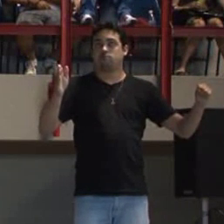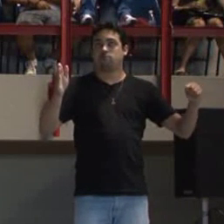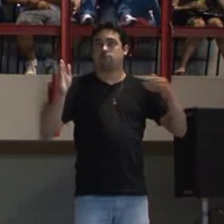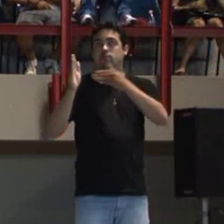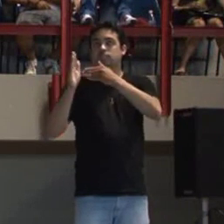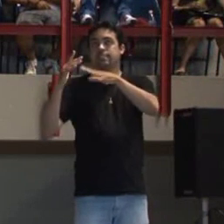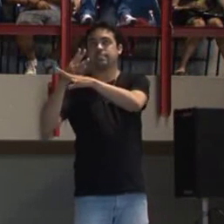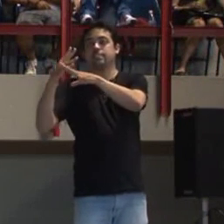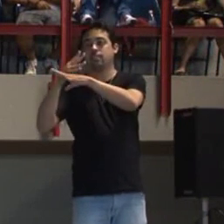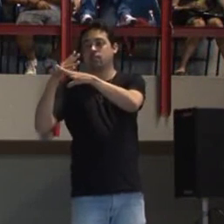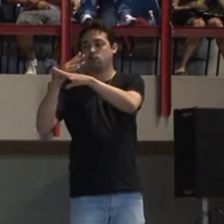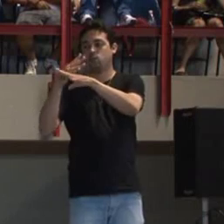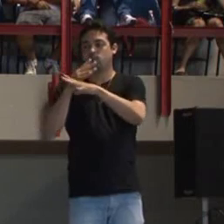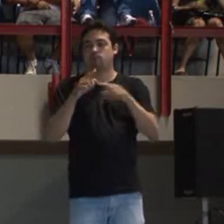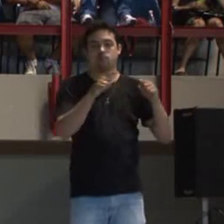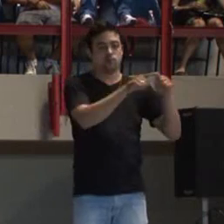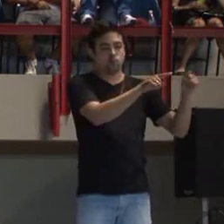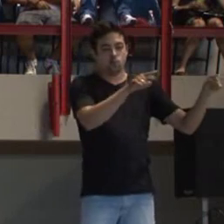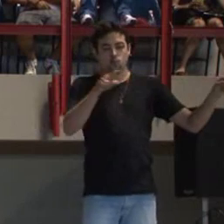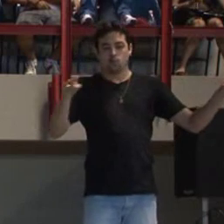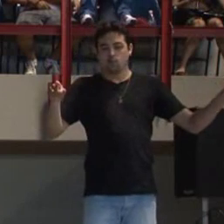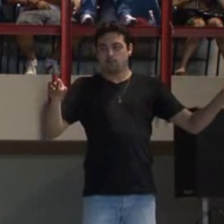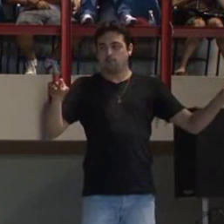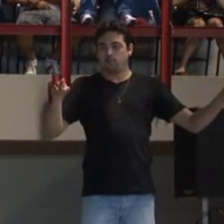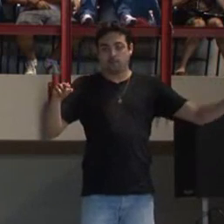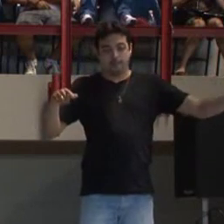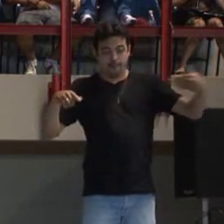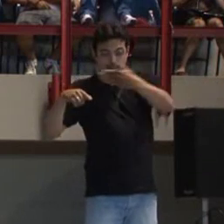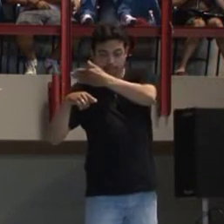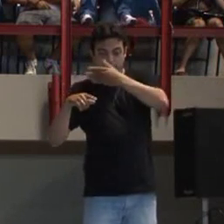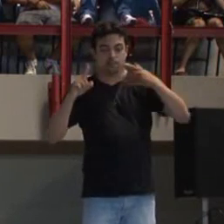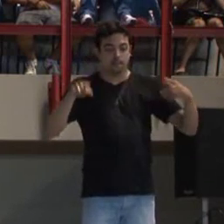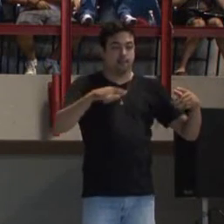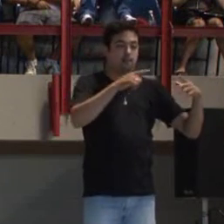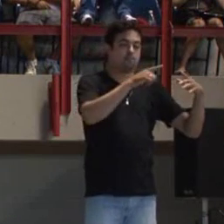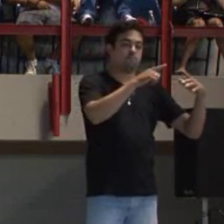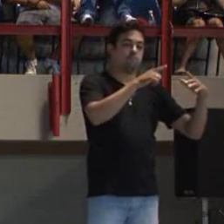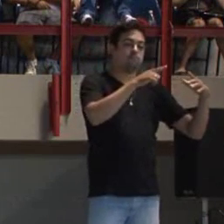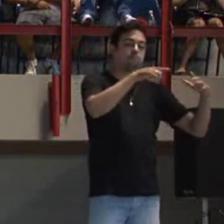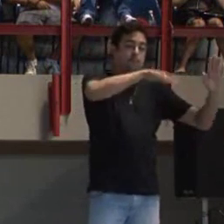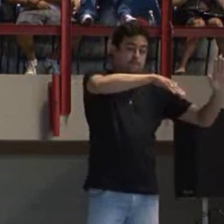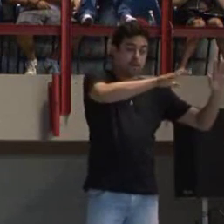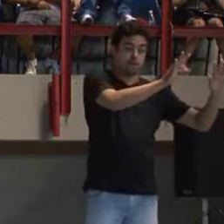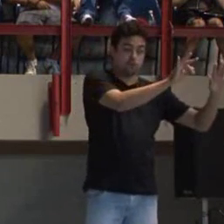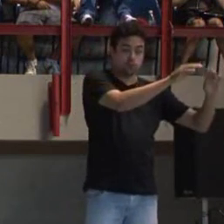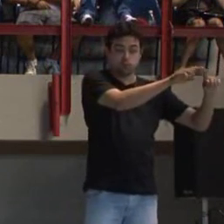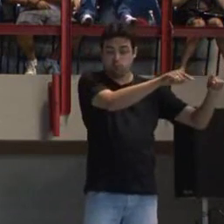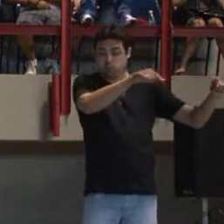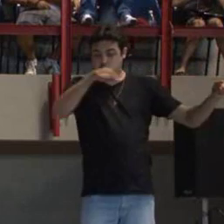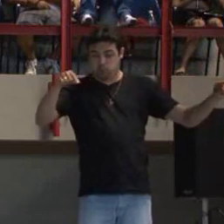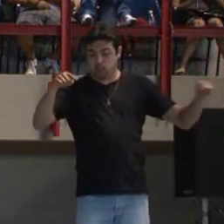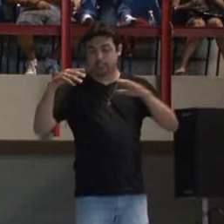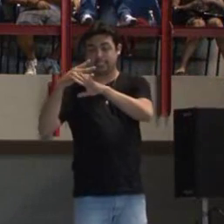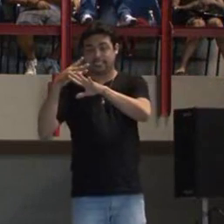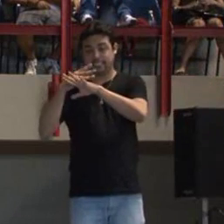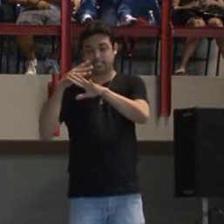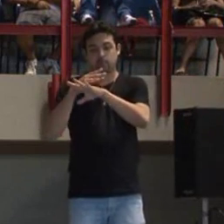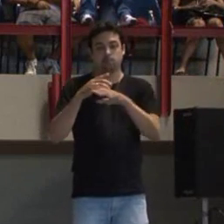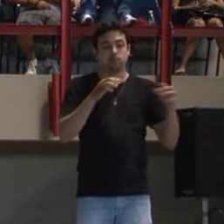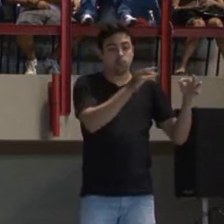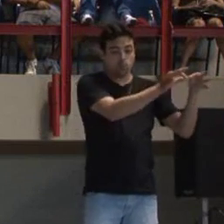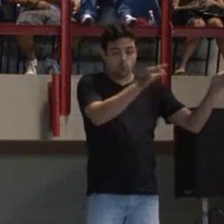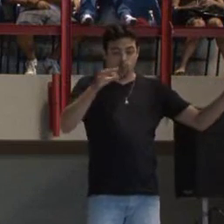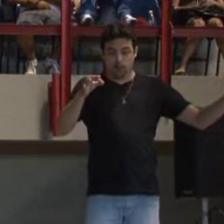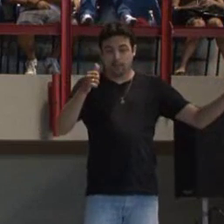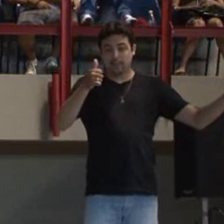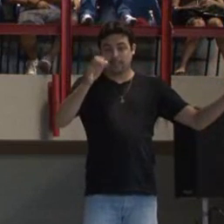final do centro, né? Se tu pegar uma reta, o rio enche 10 quilômetros e chega a quase 10